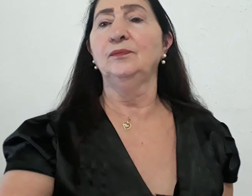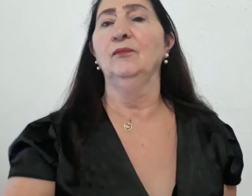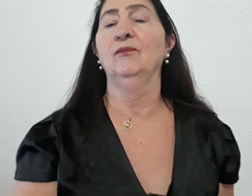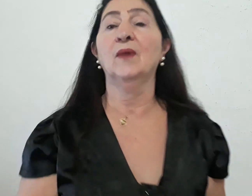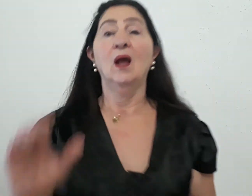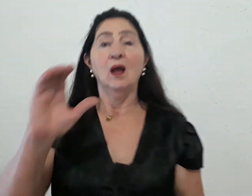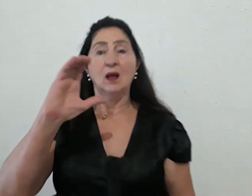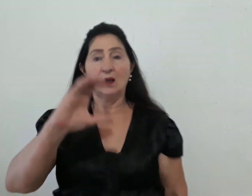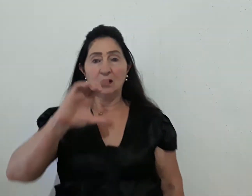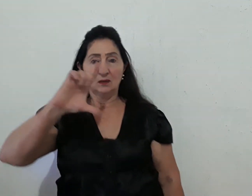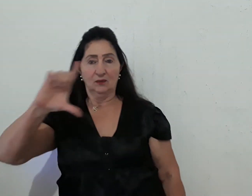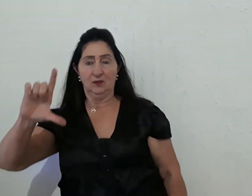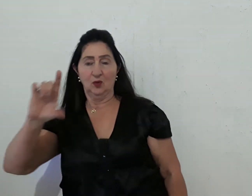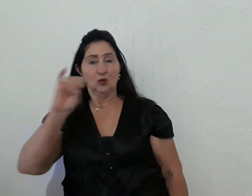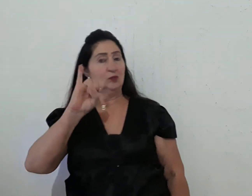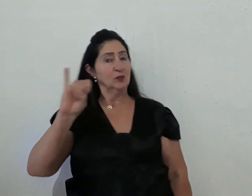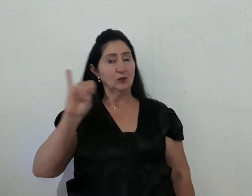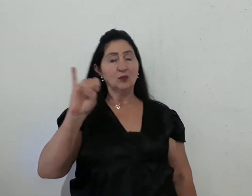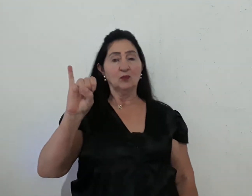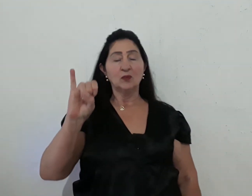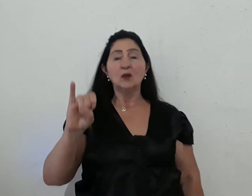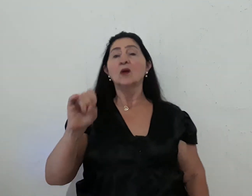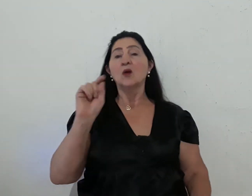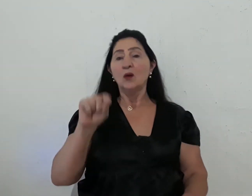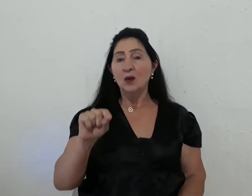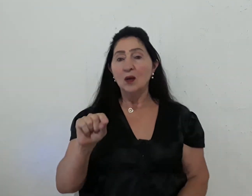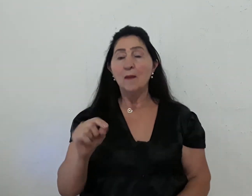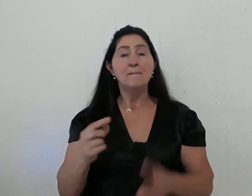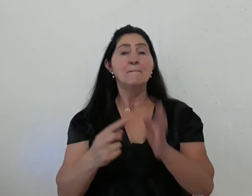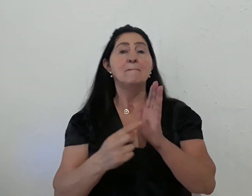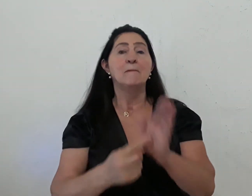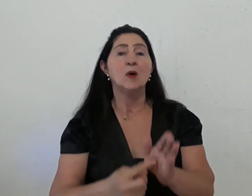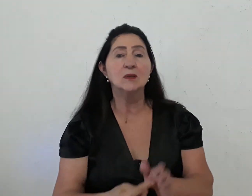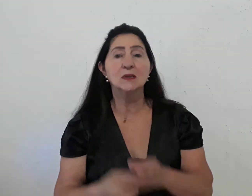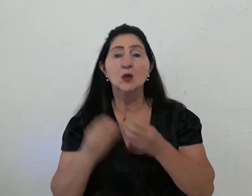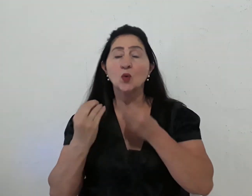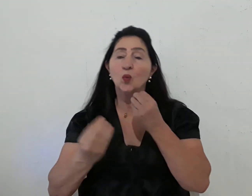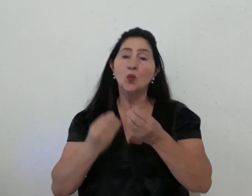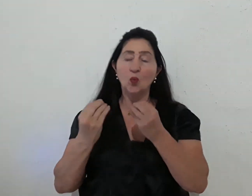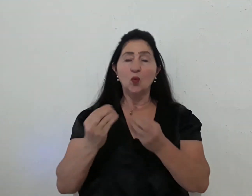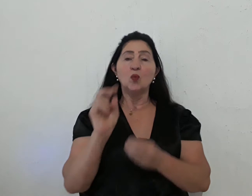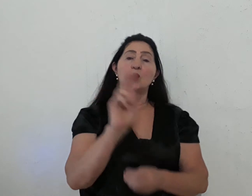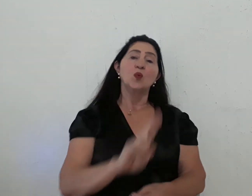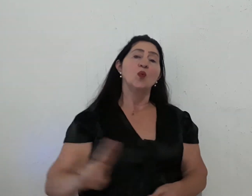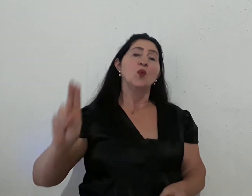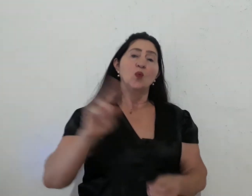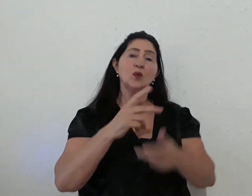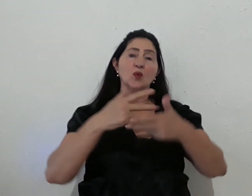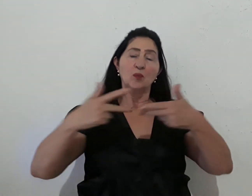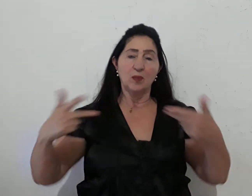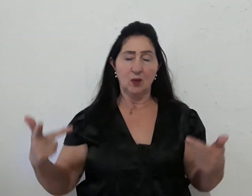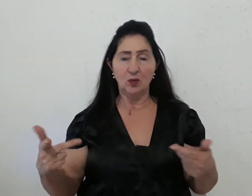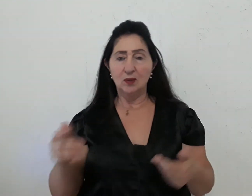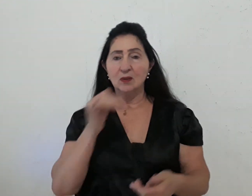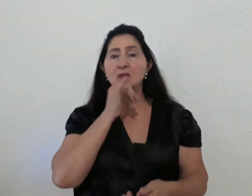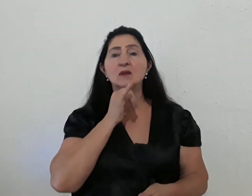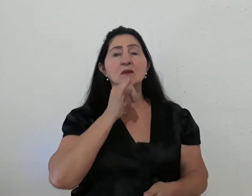Mental. Esse classificador mostra como se usa alguma coisa. Exemplos: carregando um